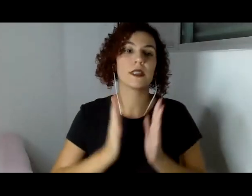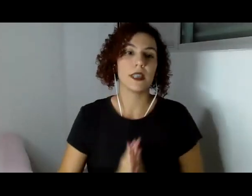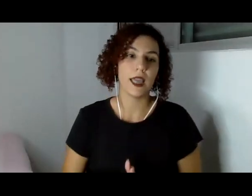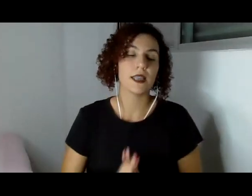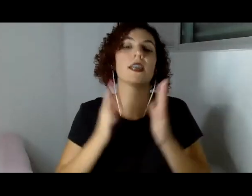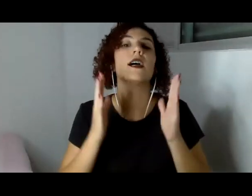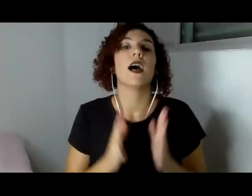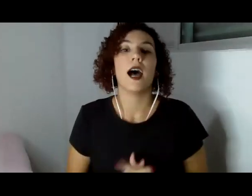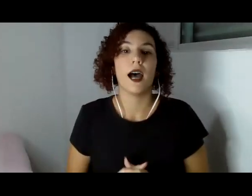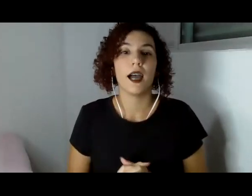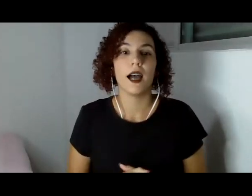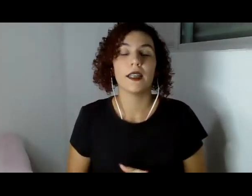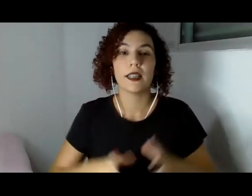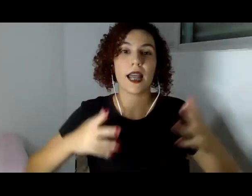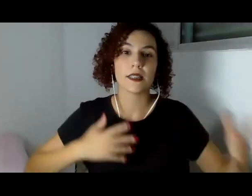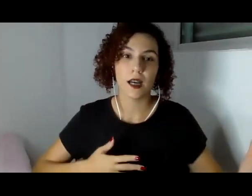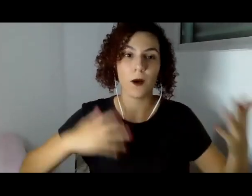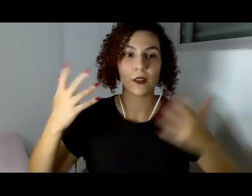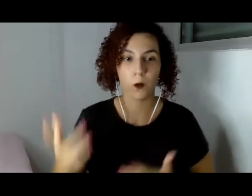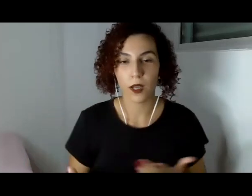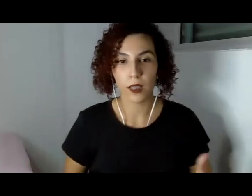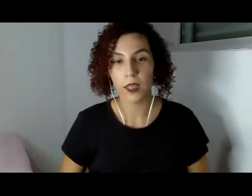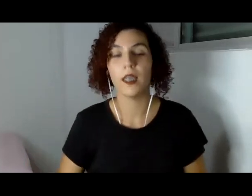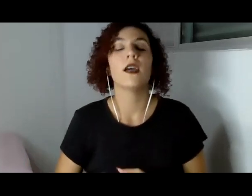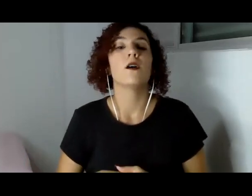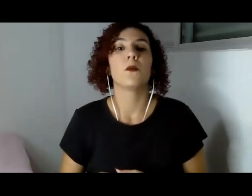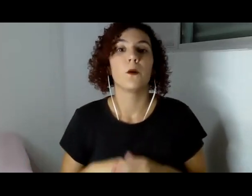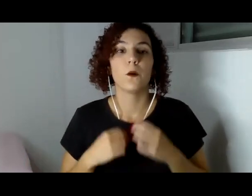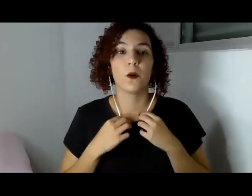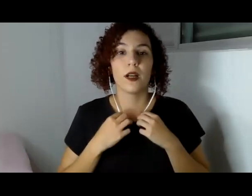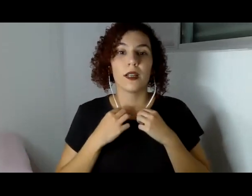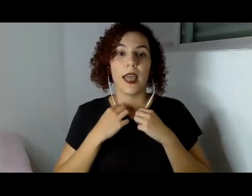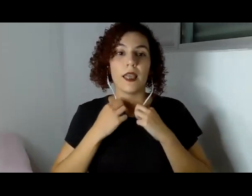atenção, a paciência, a interação, a troca aqui,